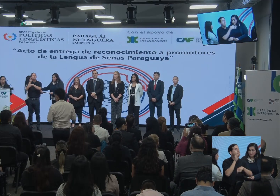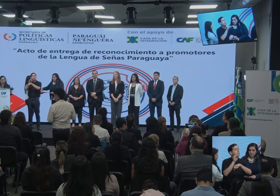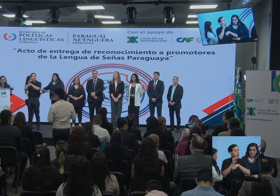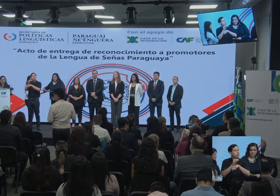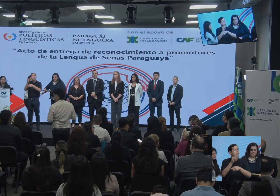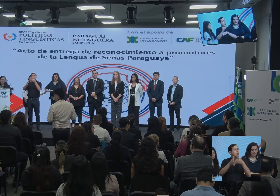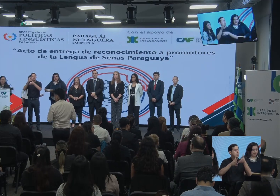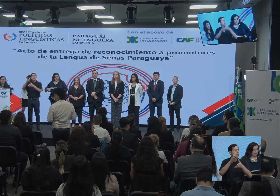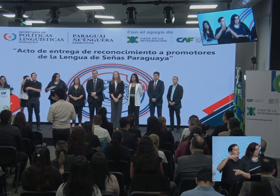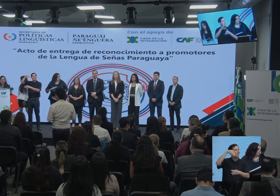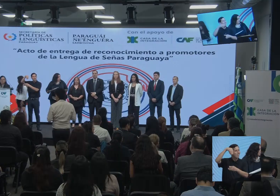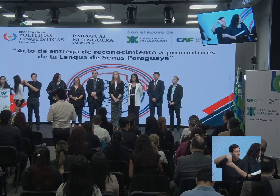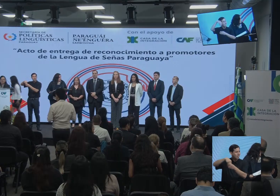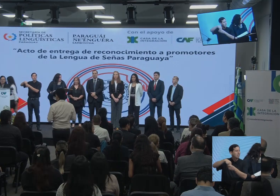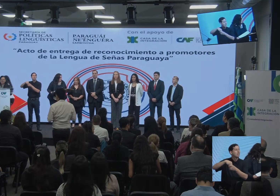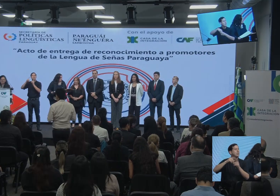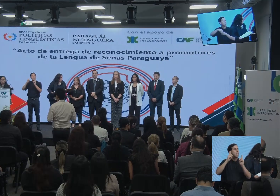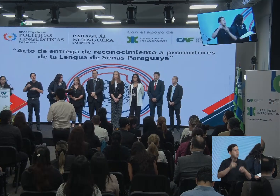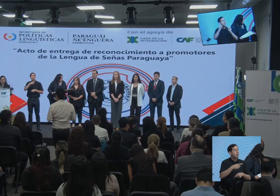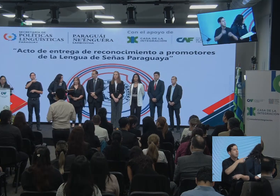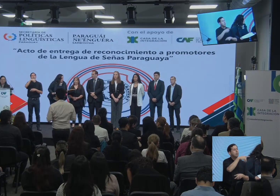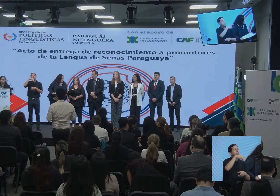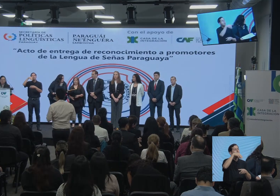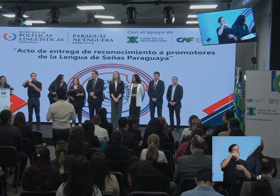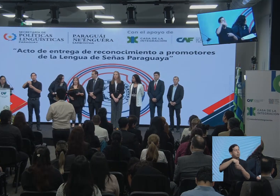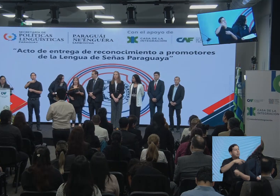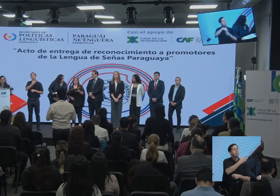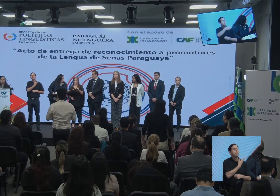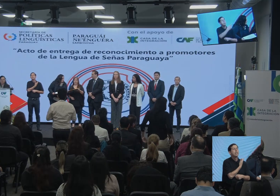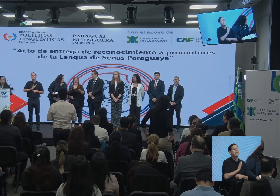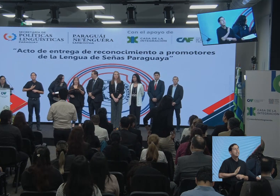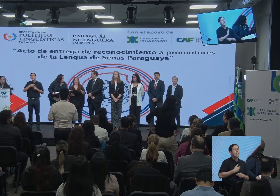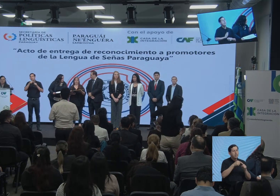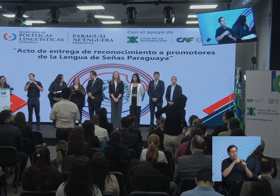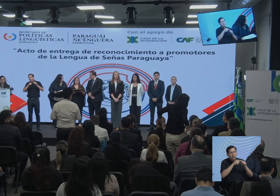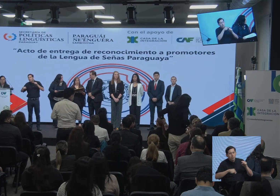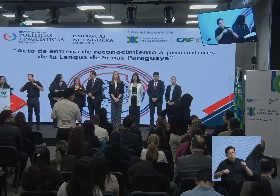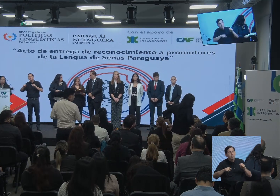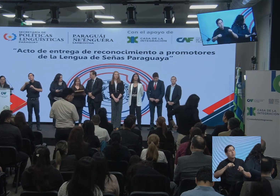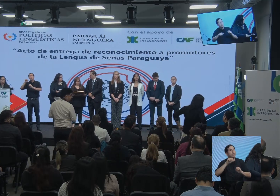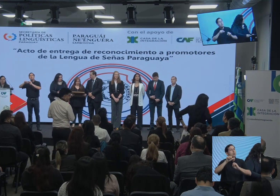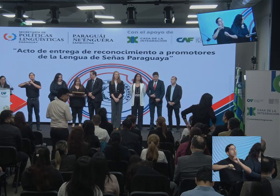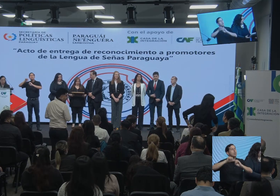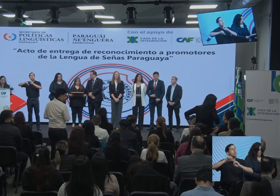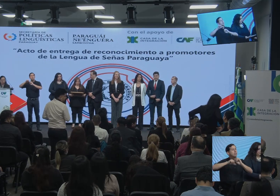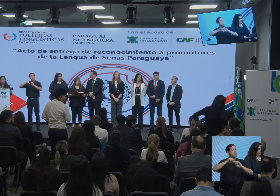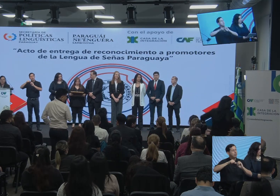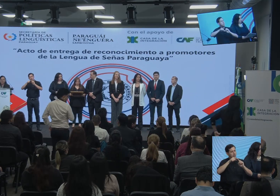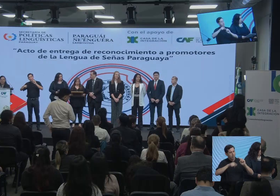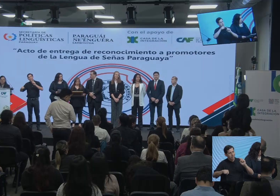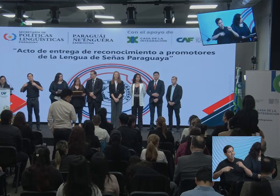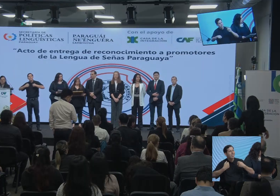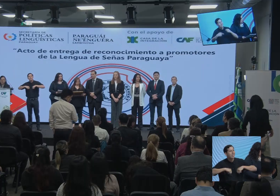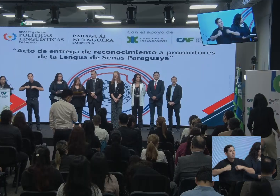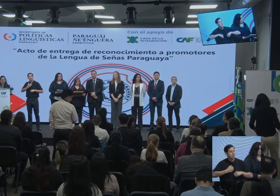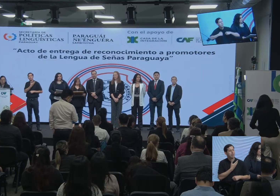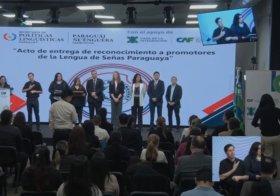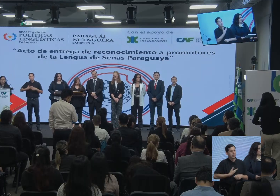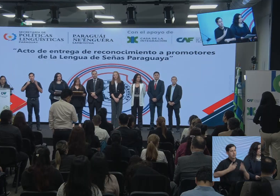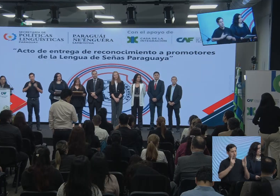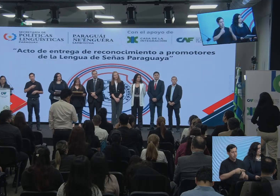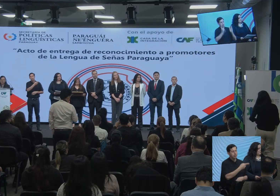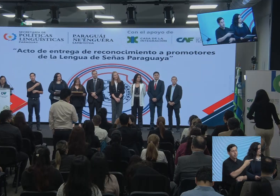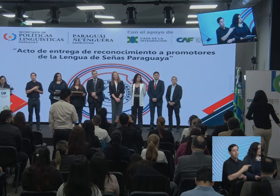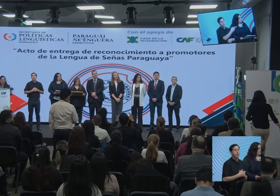la función pública y presidenta de la Subcomisión de Educación de la Organización Deportiva de Sordos. La misma coordinó